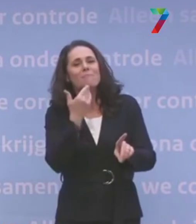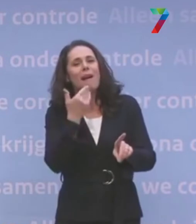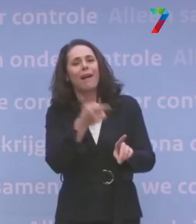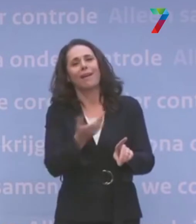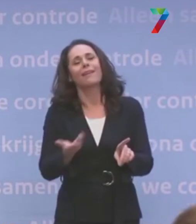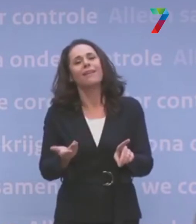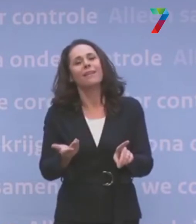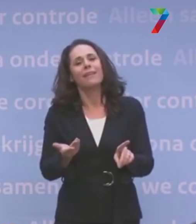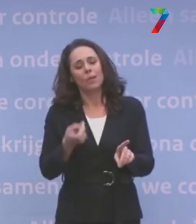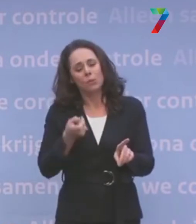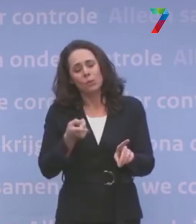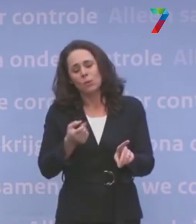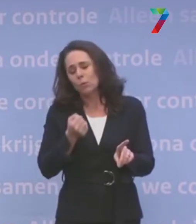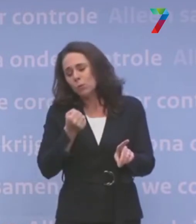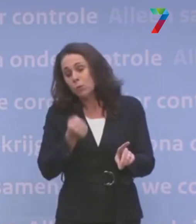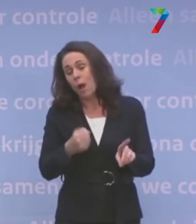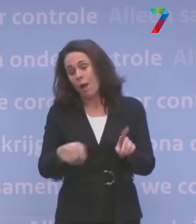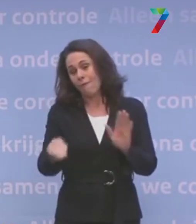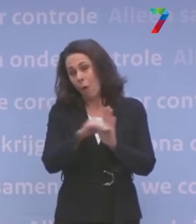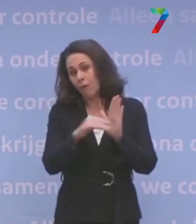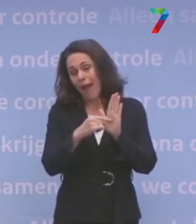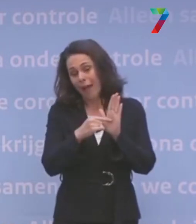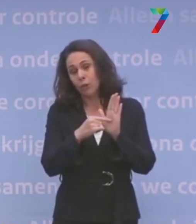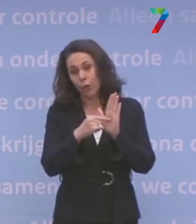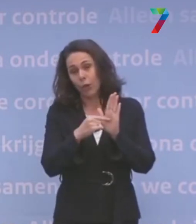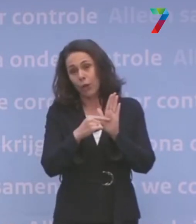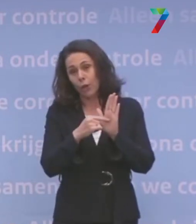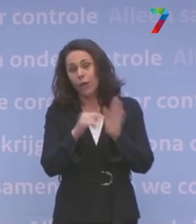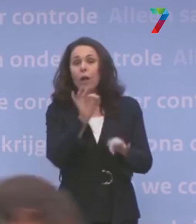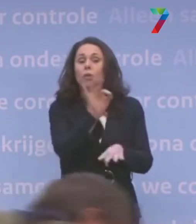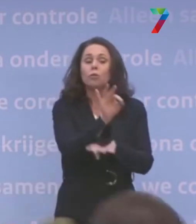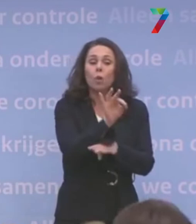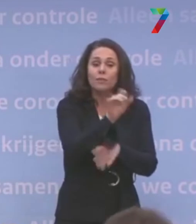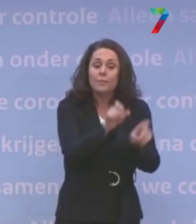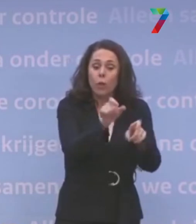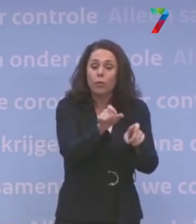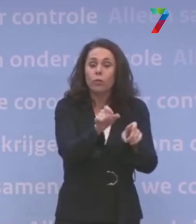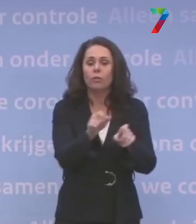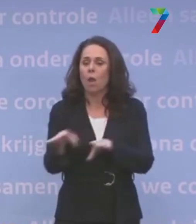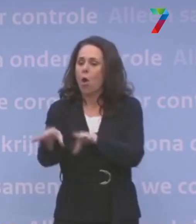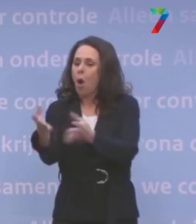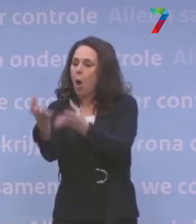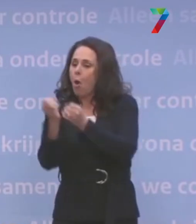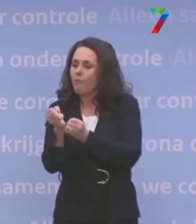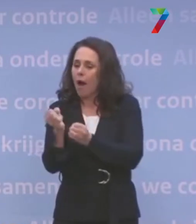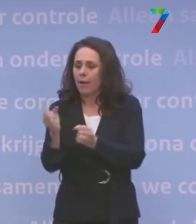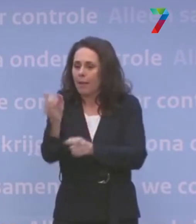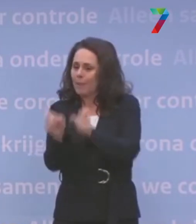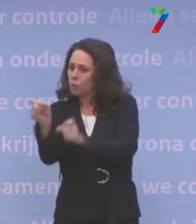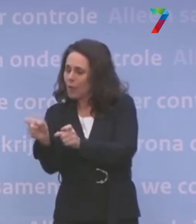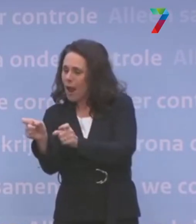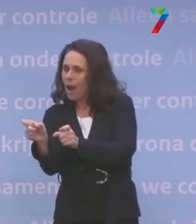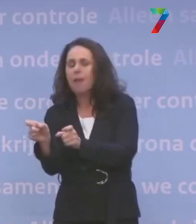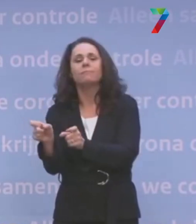en harde randvoorwaarde is dat we de leerkrachten en het personeel in de opvang dezelfde testmogelijkheden